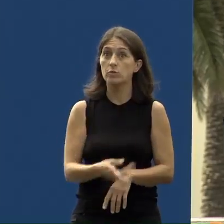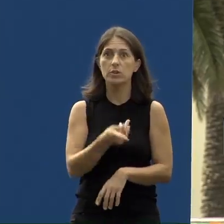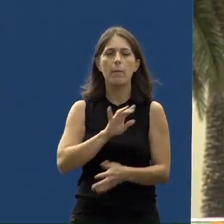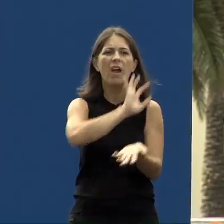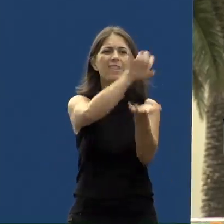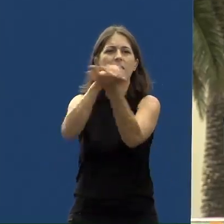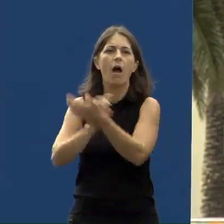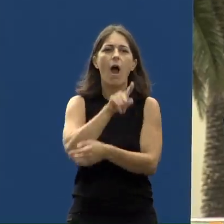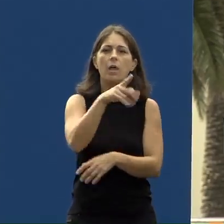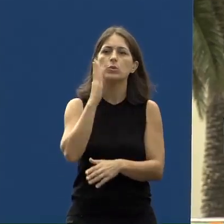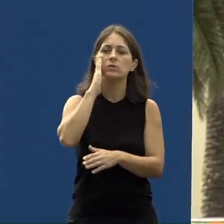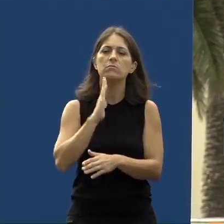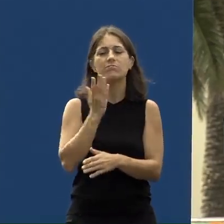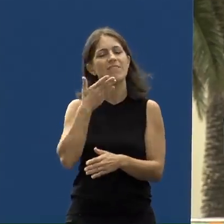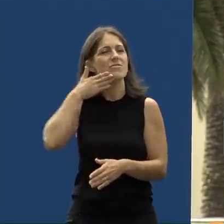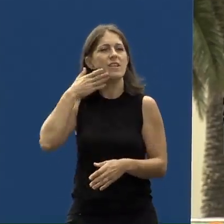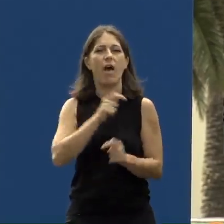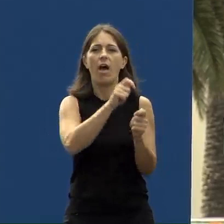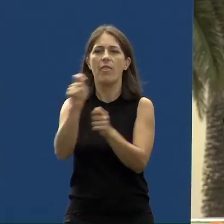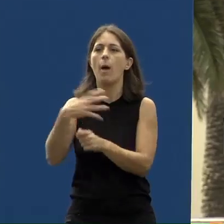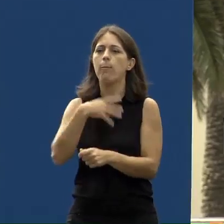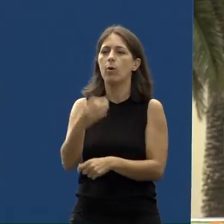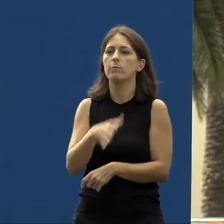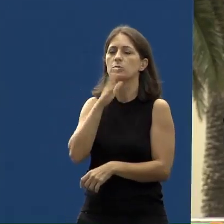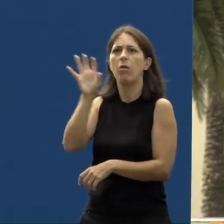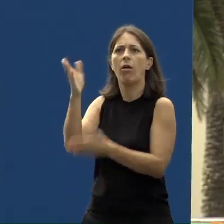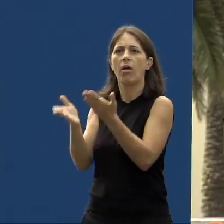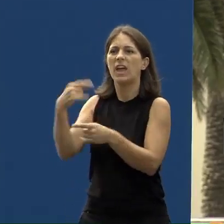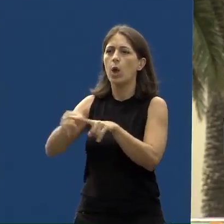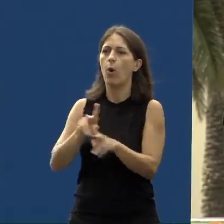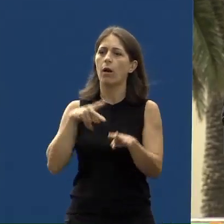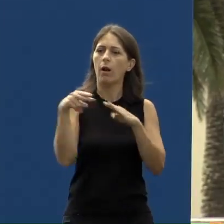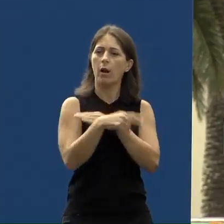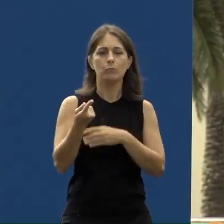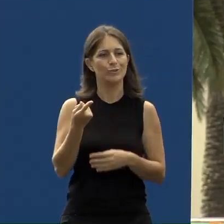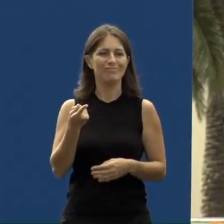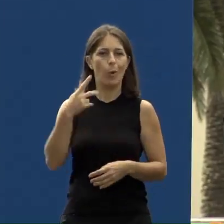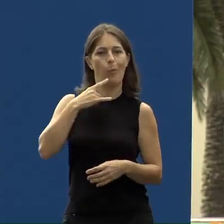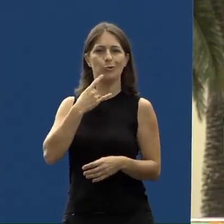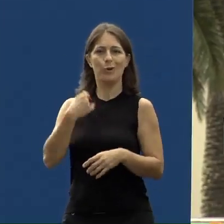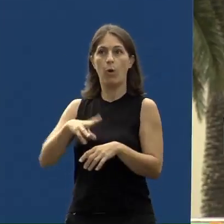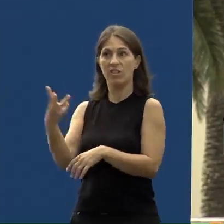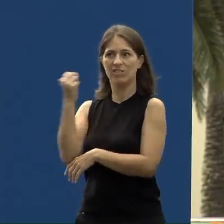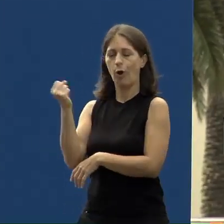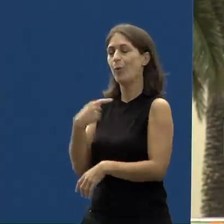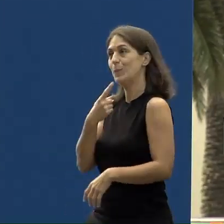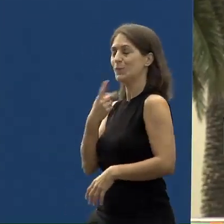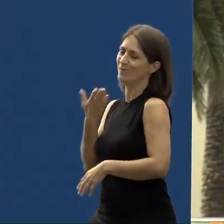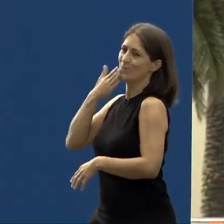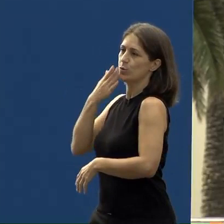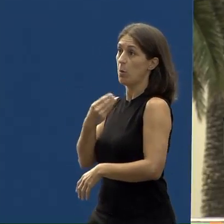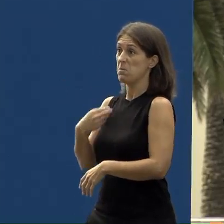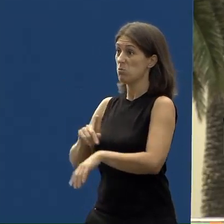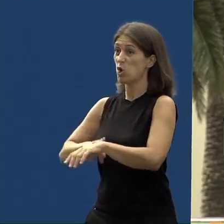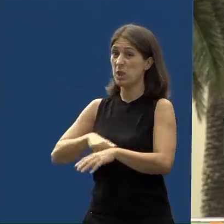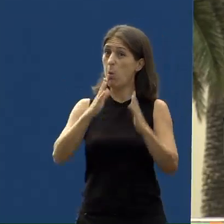institucións á dignidade, porque un país xusto non presume de facer recortes e render pleitesía á troika mentres deixa morrer a xente nas